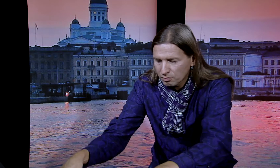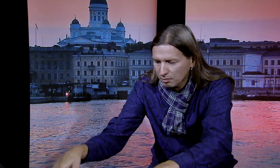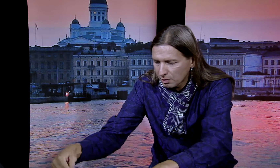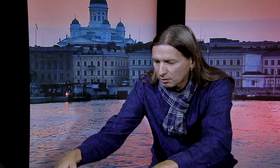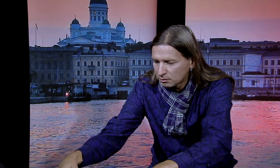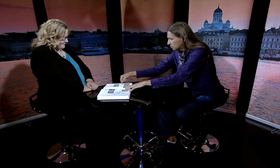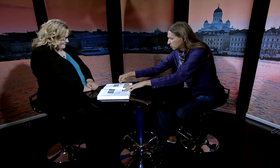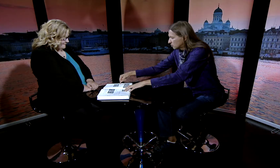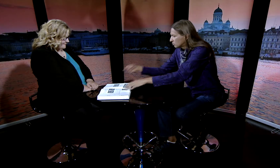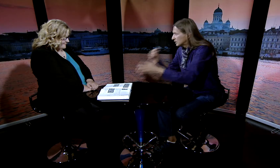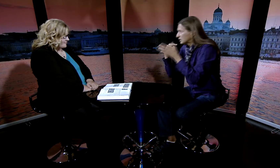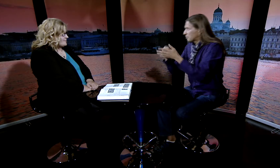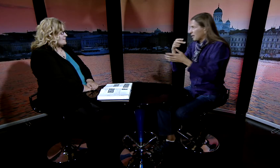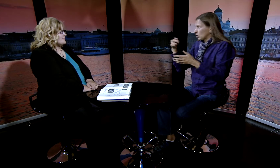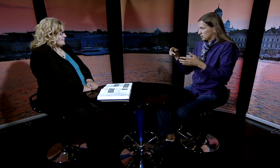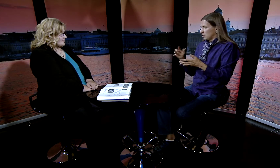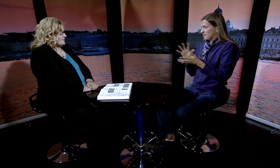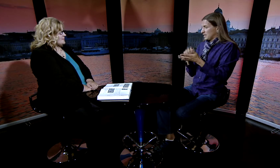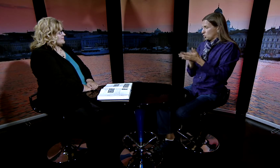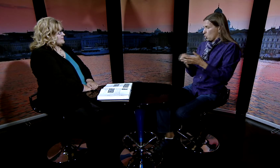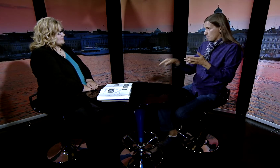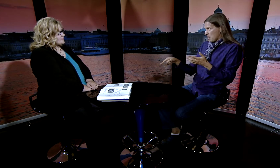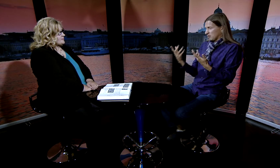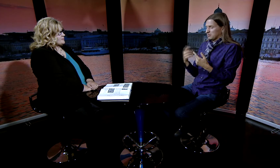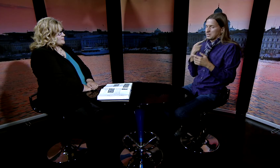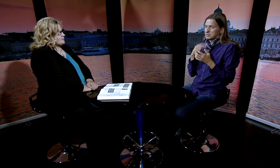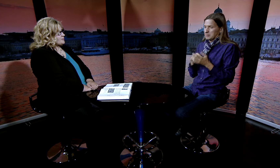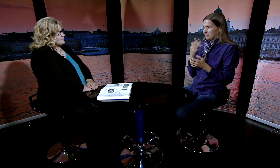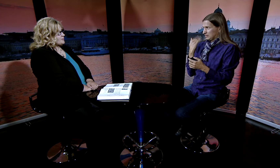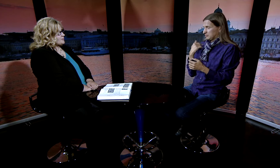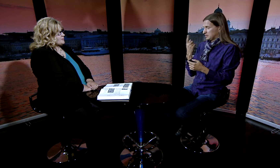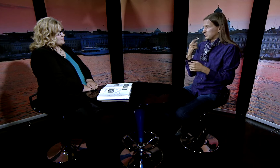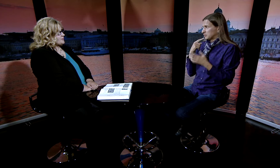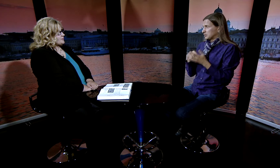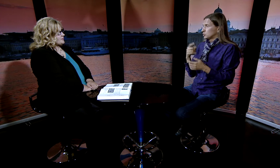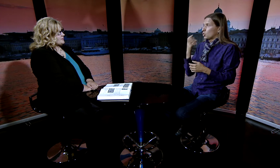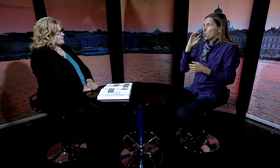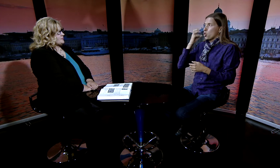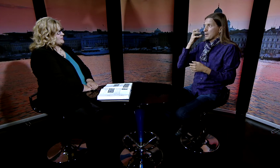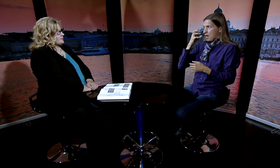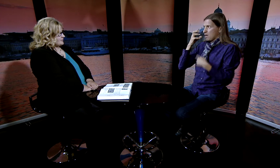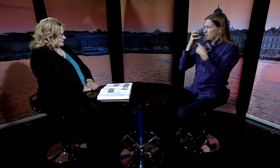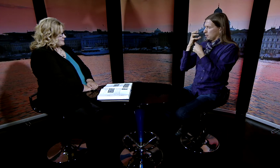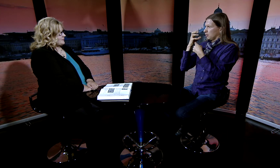perussanakirja, josta löytää arkielämän liittyviä jokapäiväisiä Kuurojen käytössä olevia viittomia.